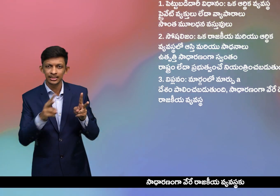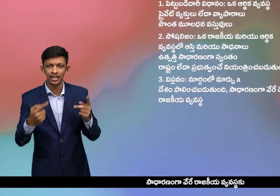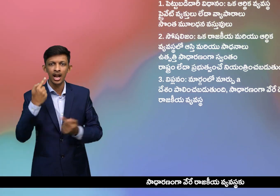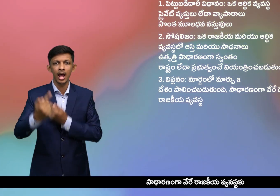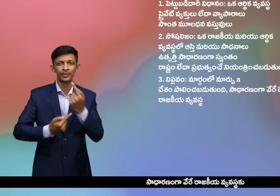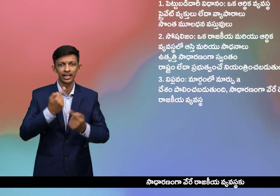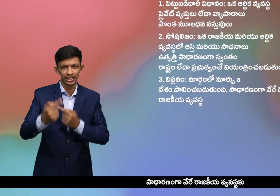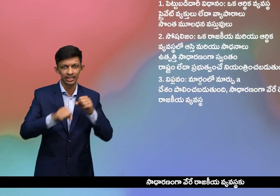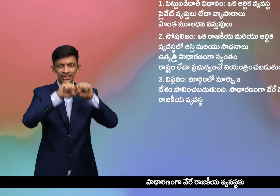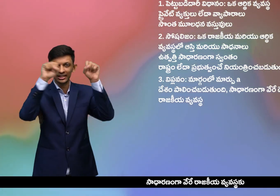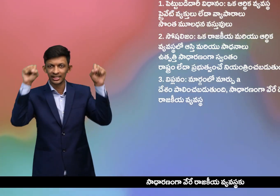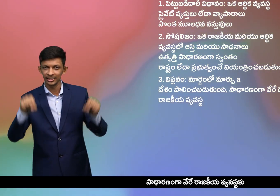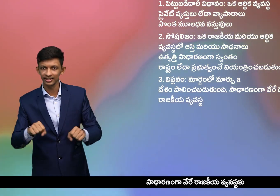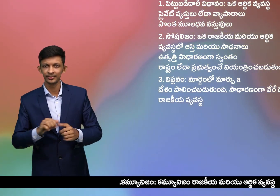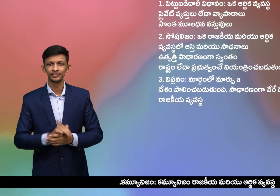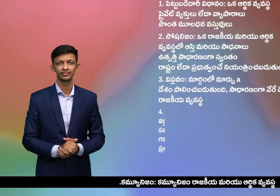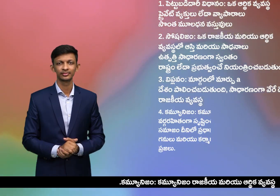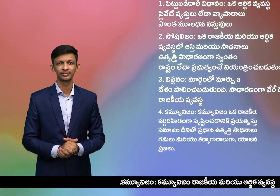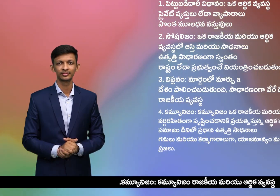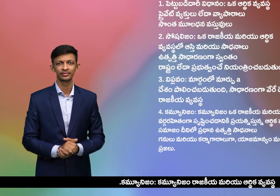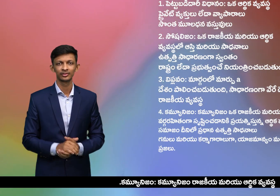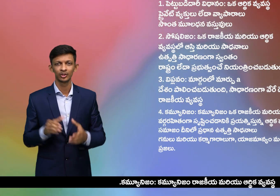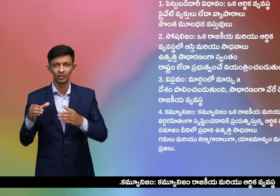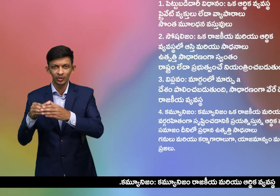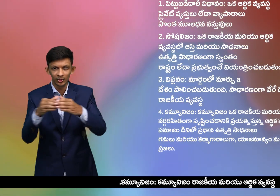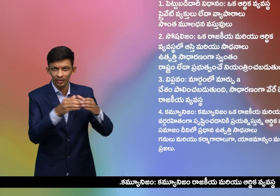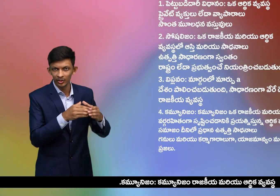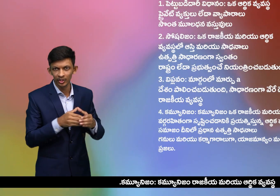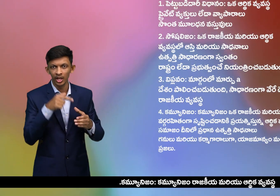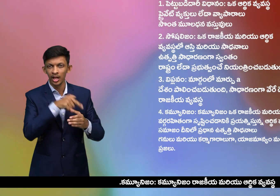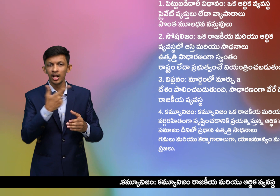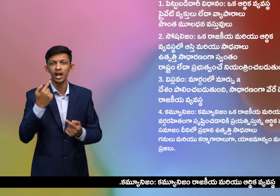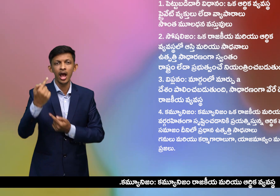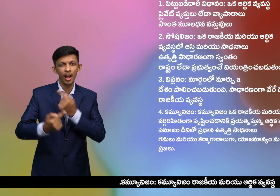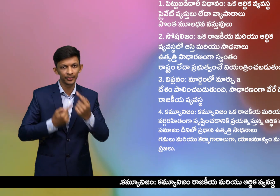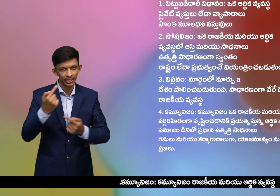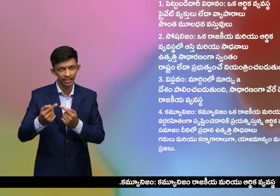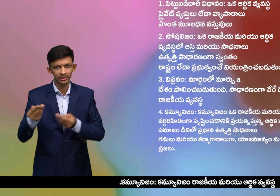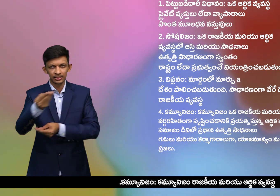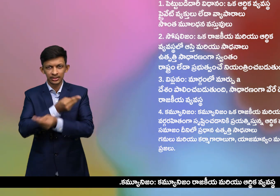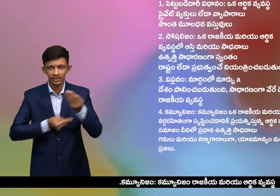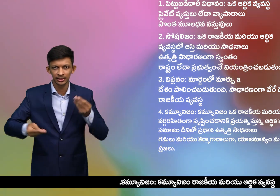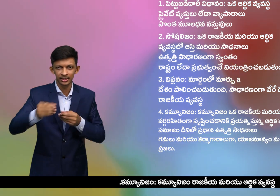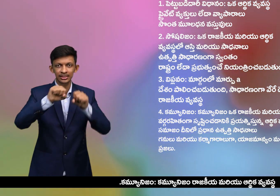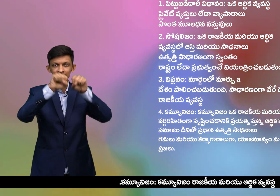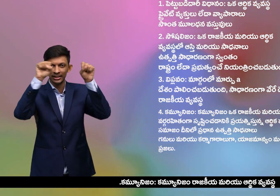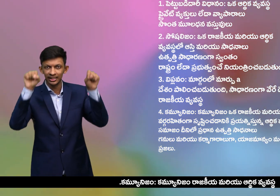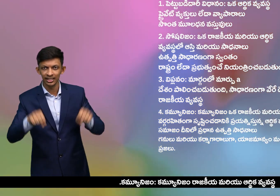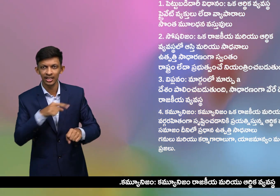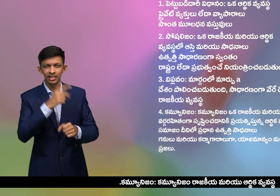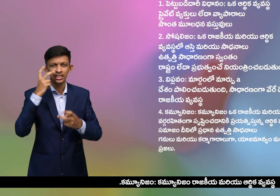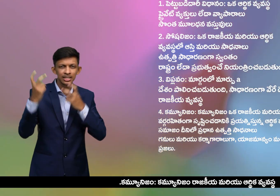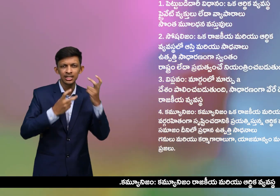రాజకీయ వ్యవస్థకు. 4. కమ్యూనిజం. కమ్యూనిజం రాజకీయ మరియు ఆర్థిక వ్యవస్థ.